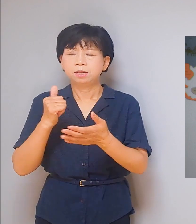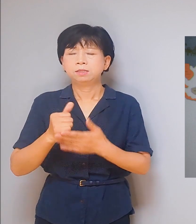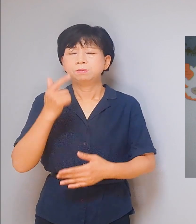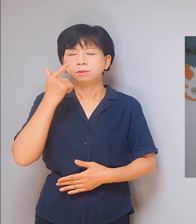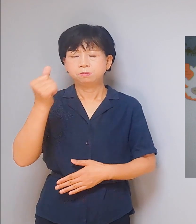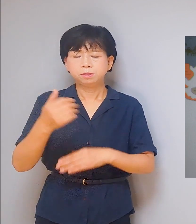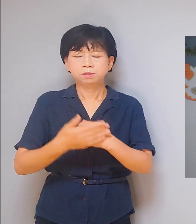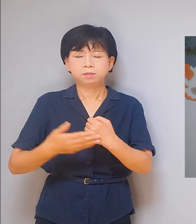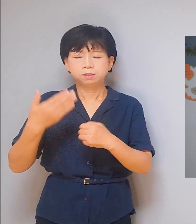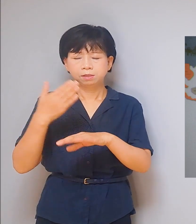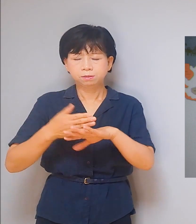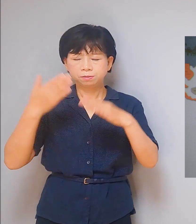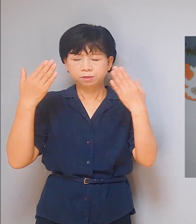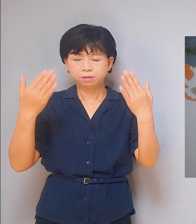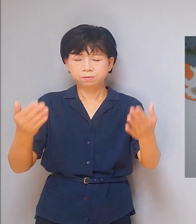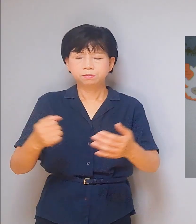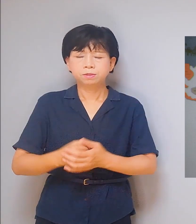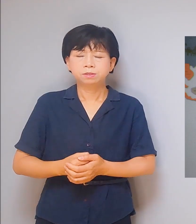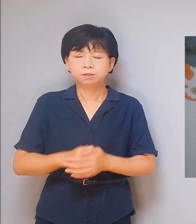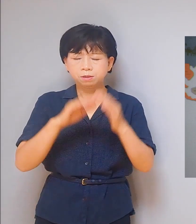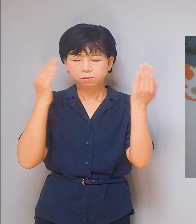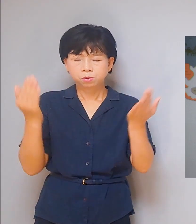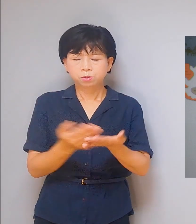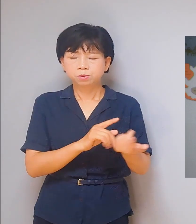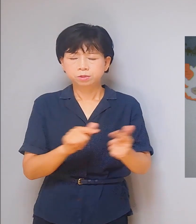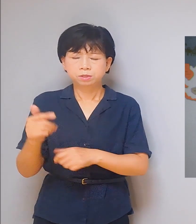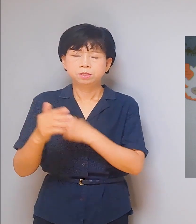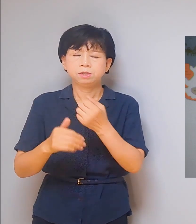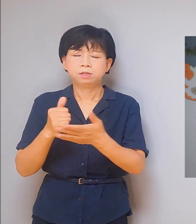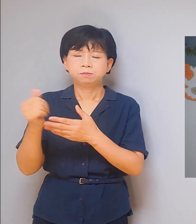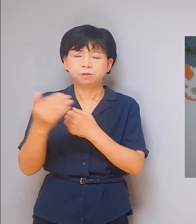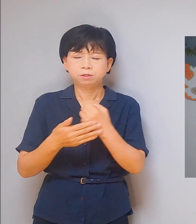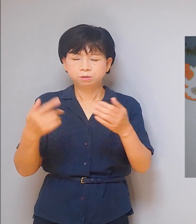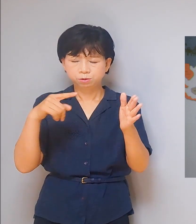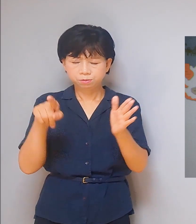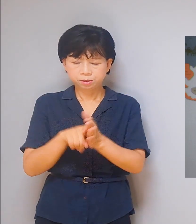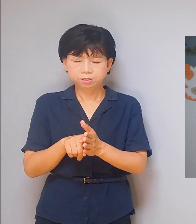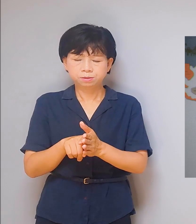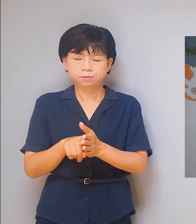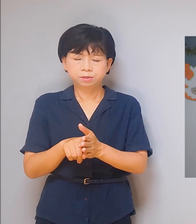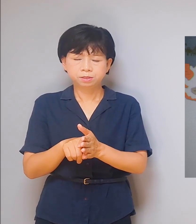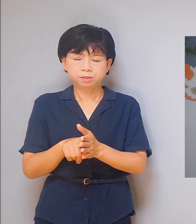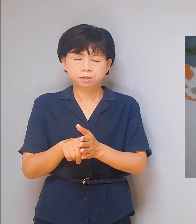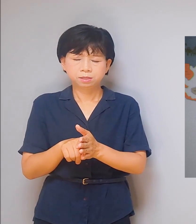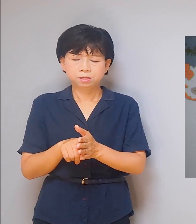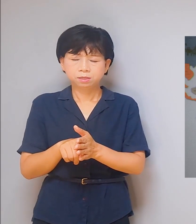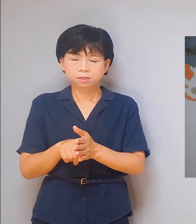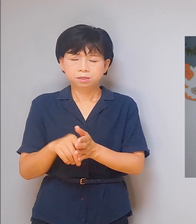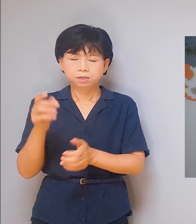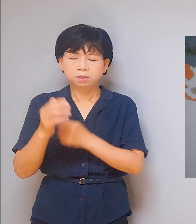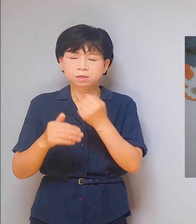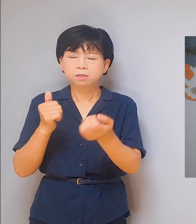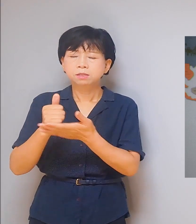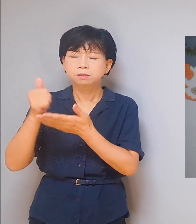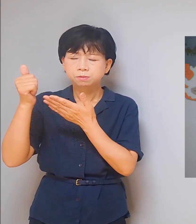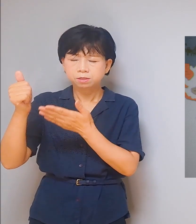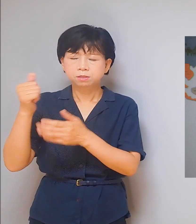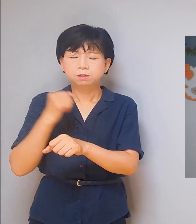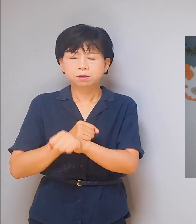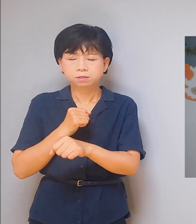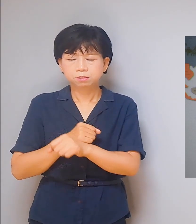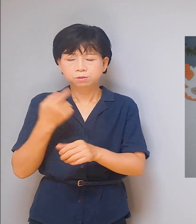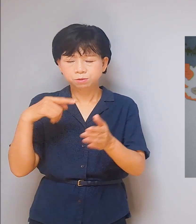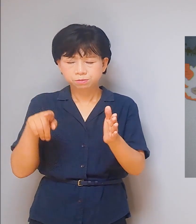하나님 아버지 은혜를 감사합니다. 모든 게 하나님의 은혜인 줄 믿습니다. 하나님께서 하신